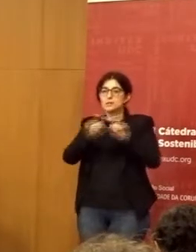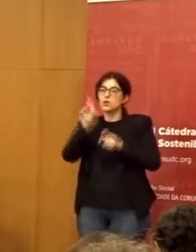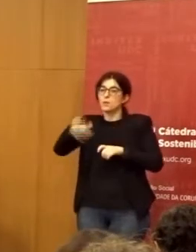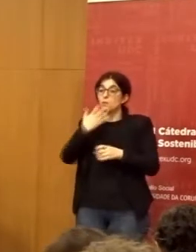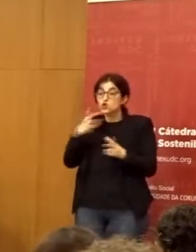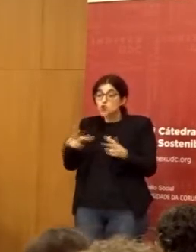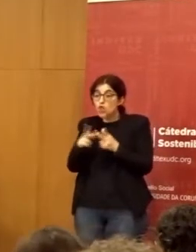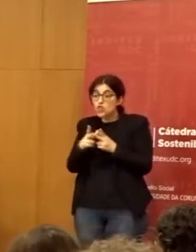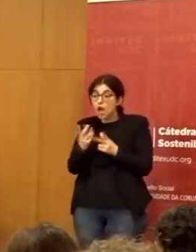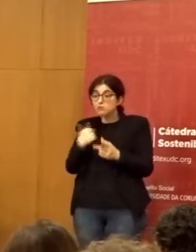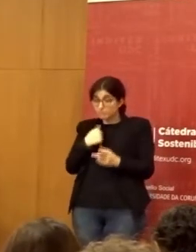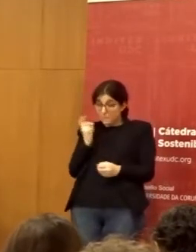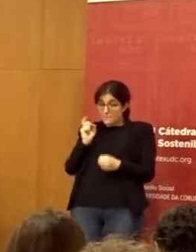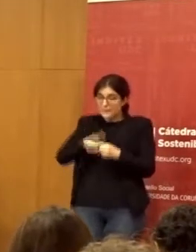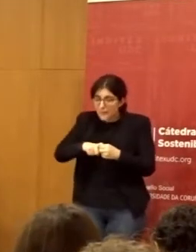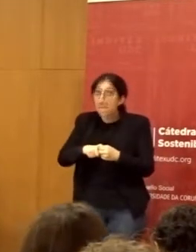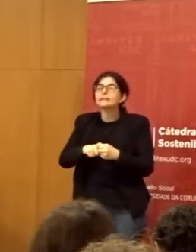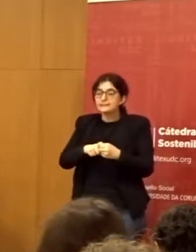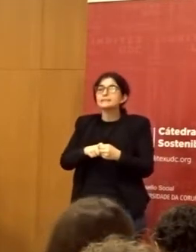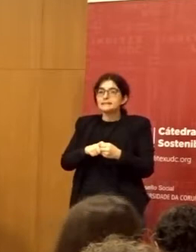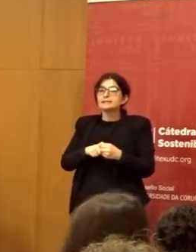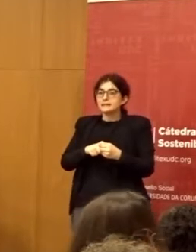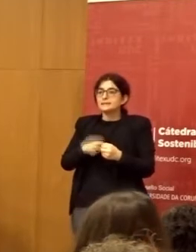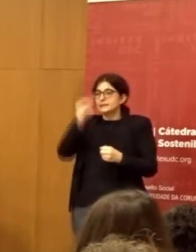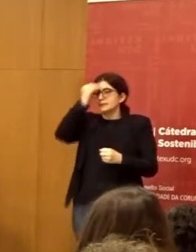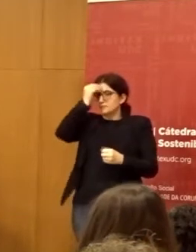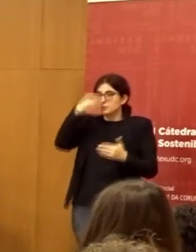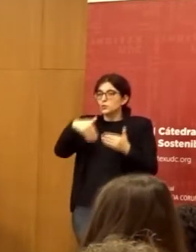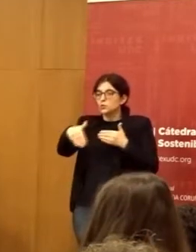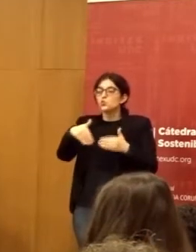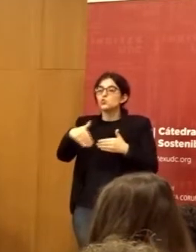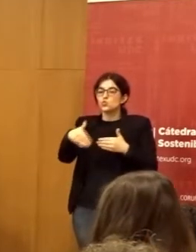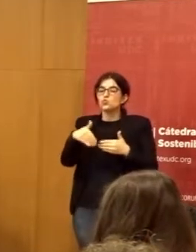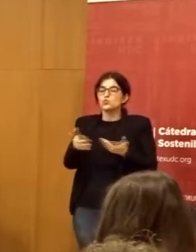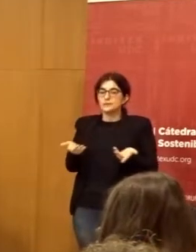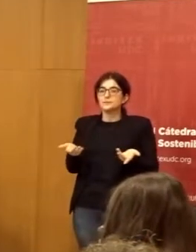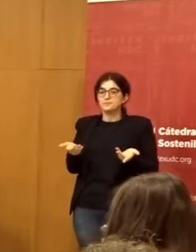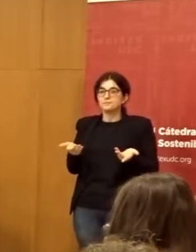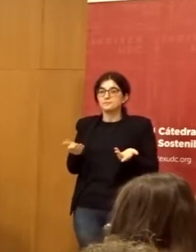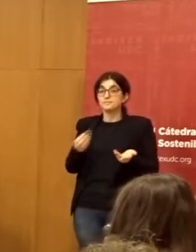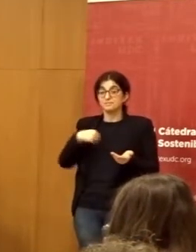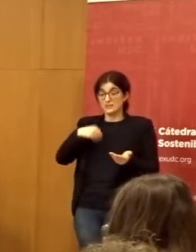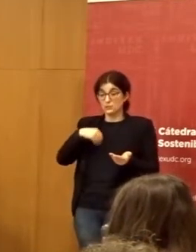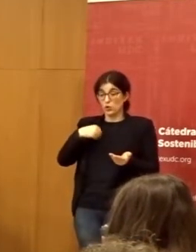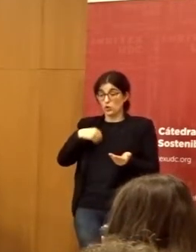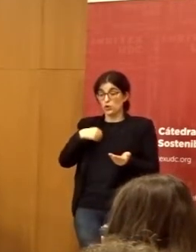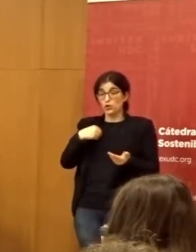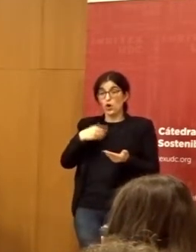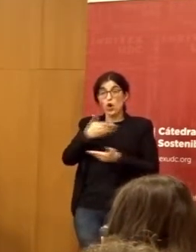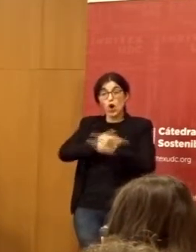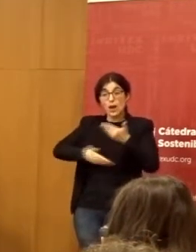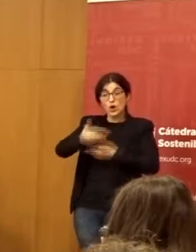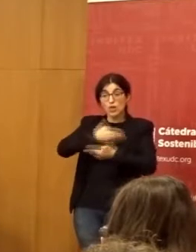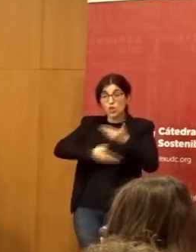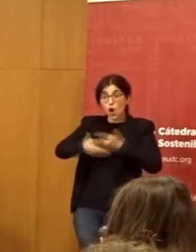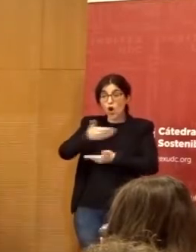que muestra, es una buena muestra de lo fructífero que puede ser la colaboración